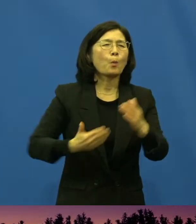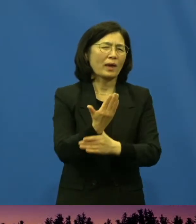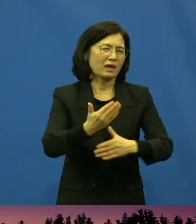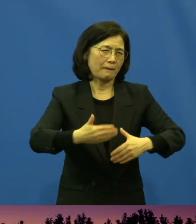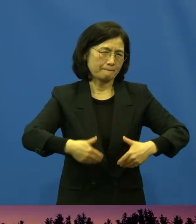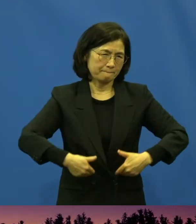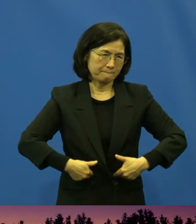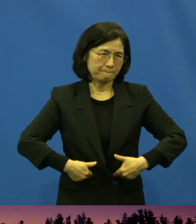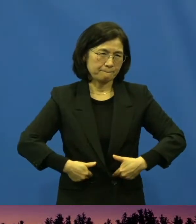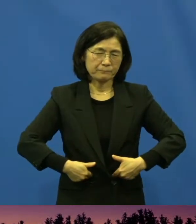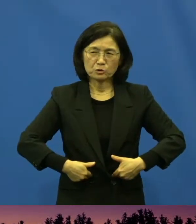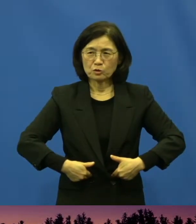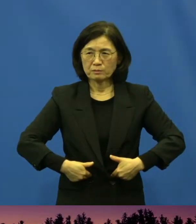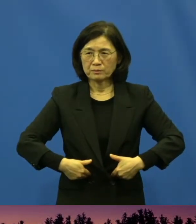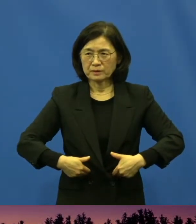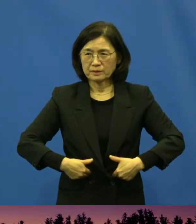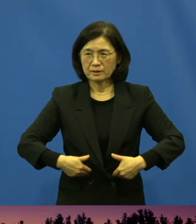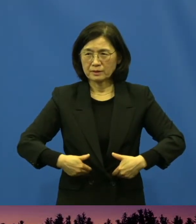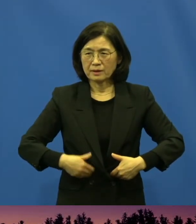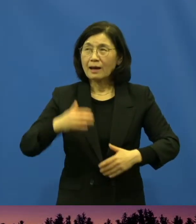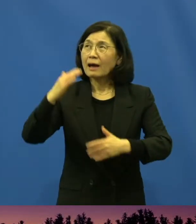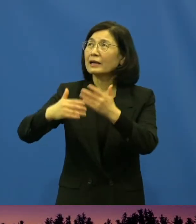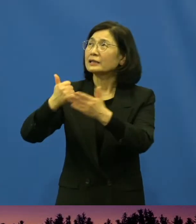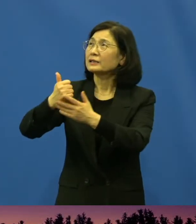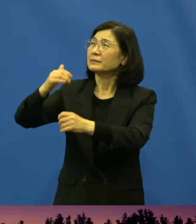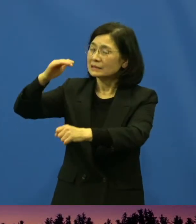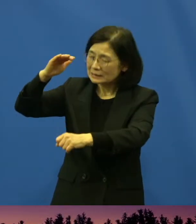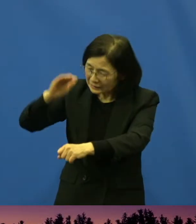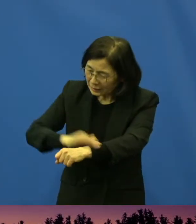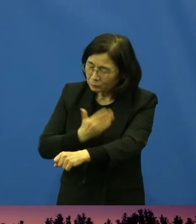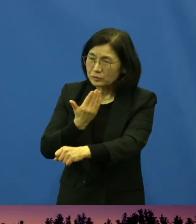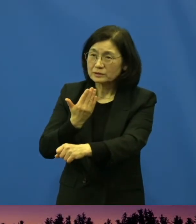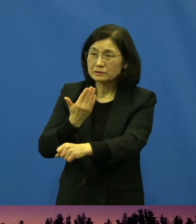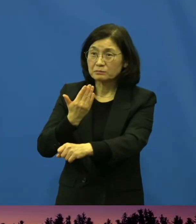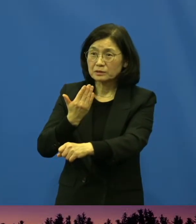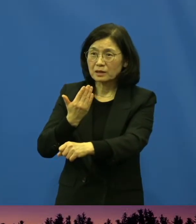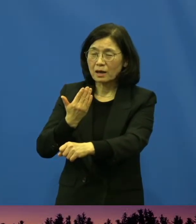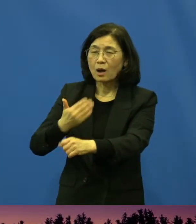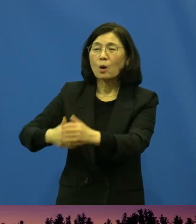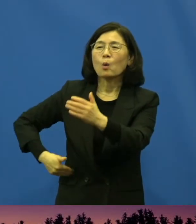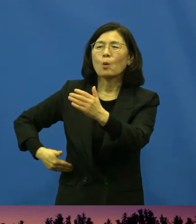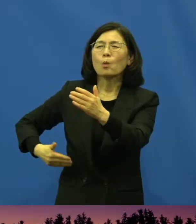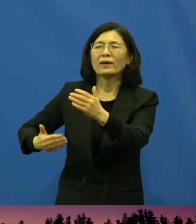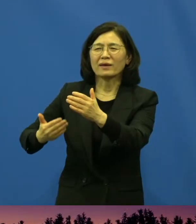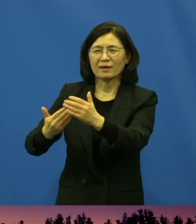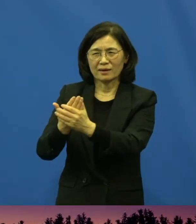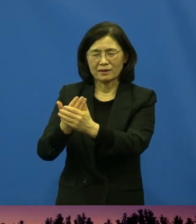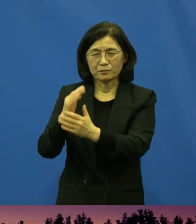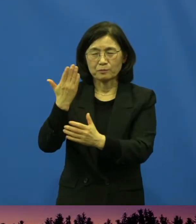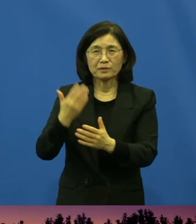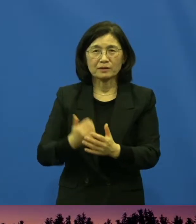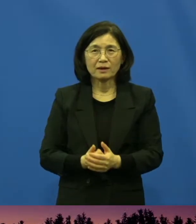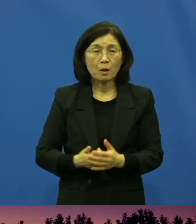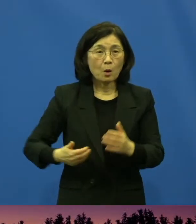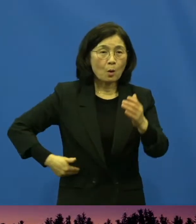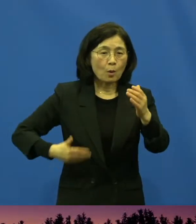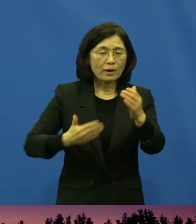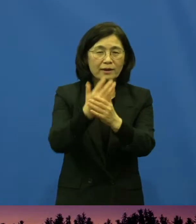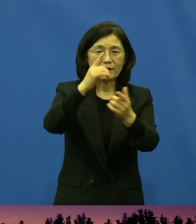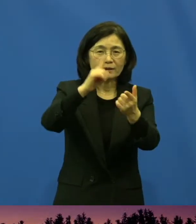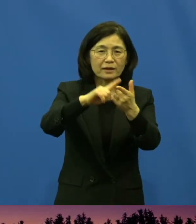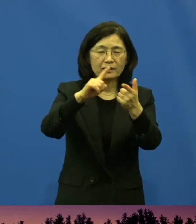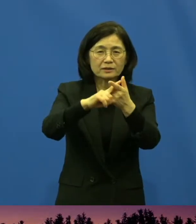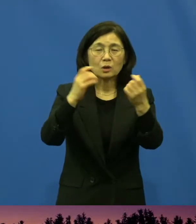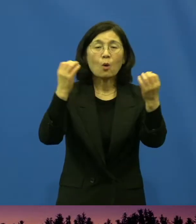회개해야죠. 잘못했다고. 근데 여러분, 회개에 대한 오해가 하나 있어요.